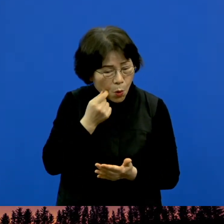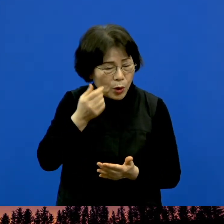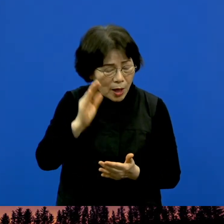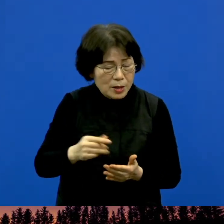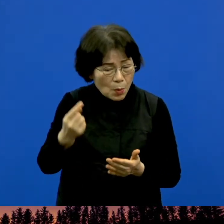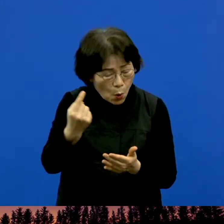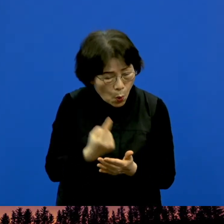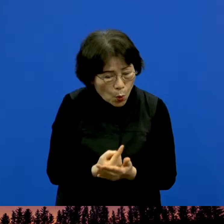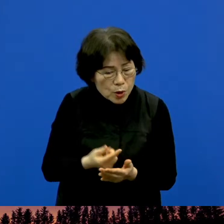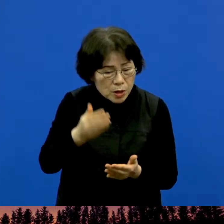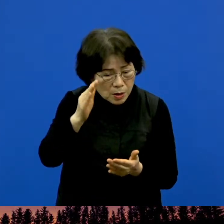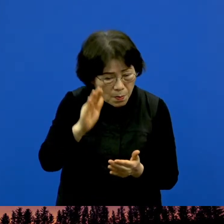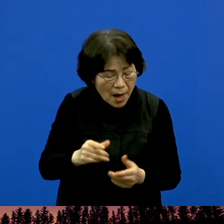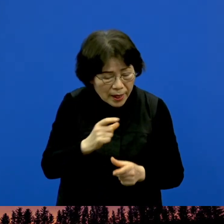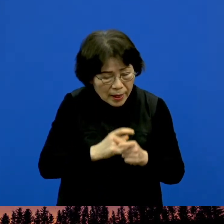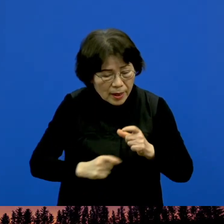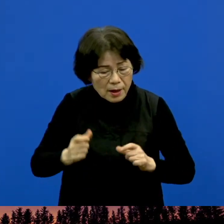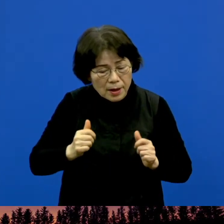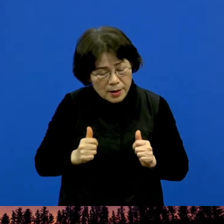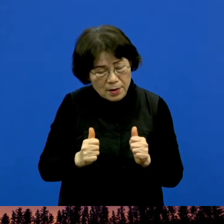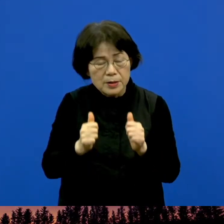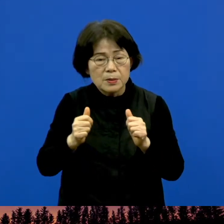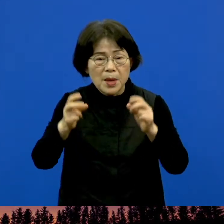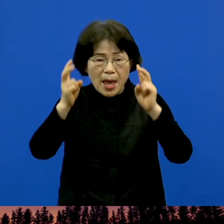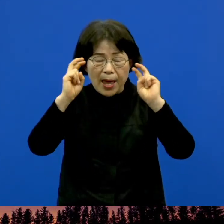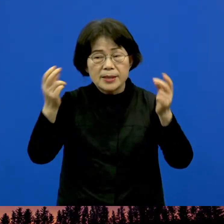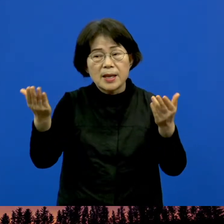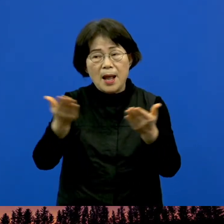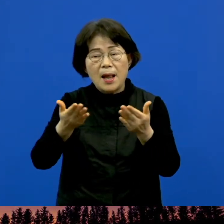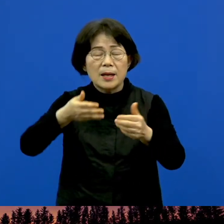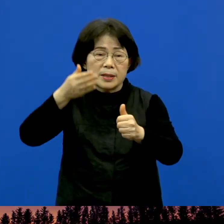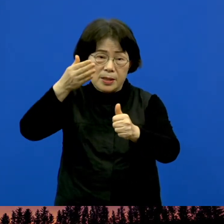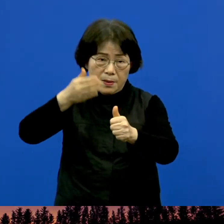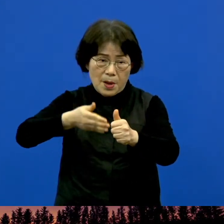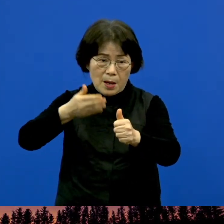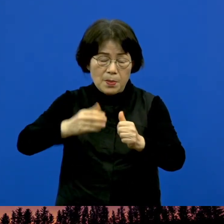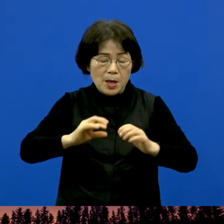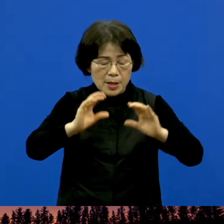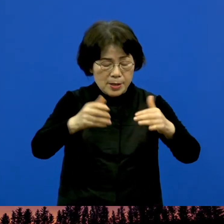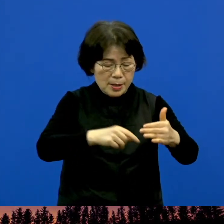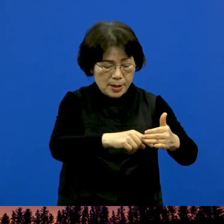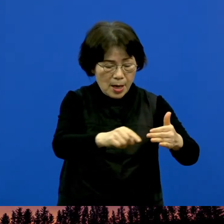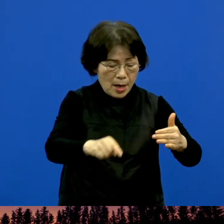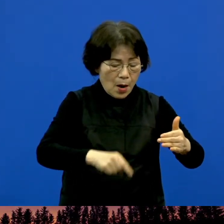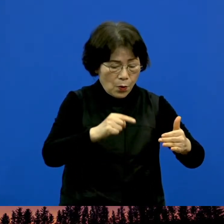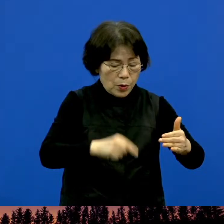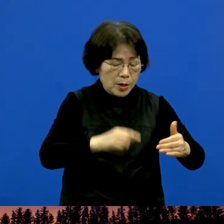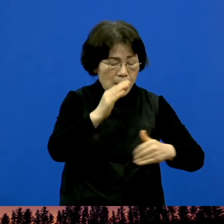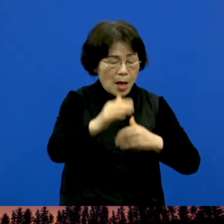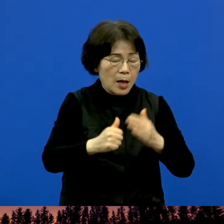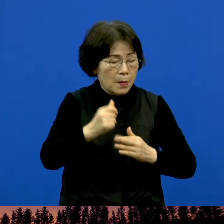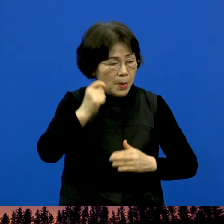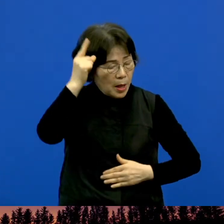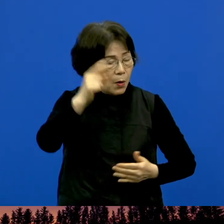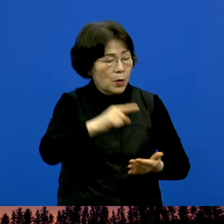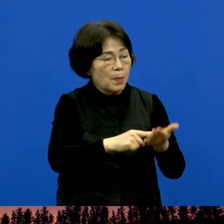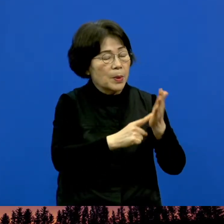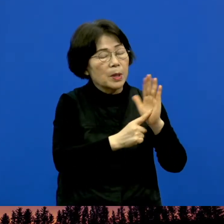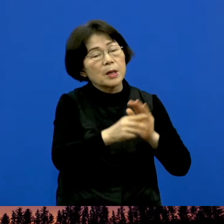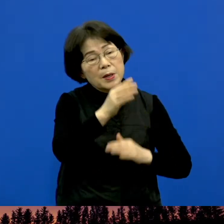나오시되 그 열심히 사셔야 돼요. 세상 속에서 하나님의 그 탁월함을 드러낼 수